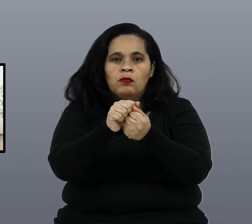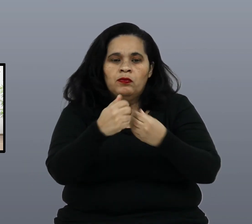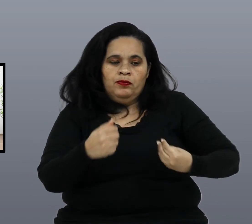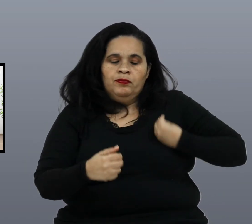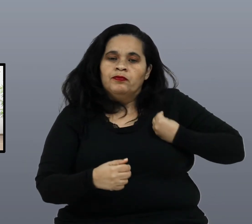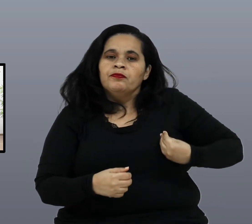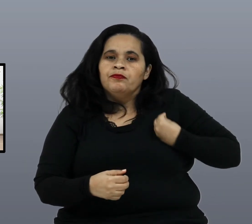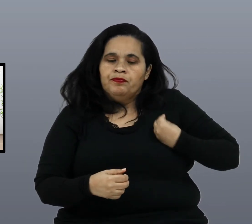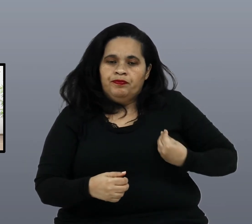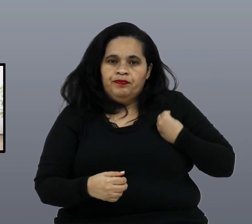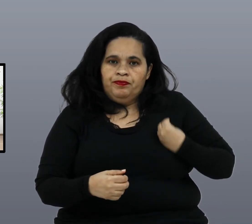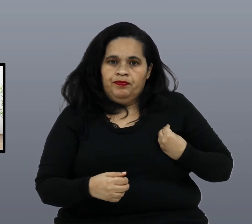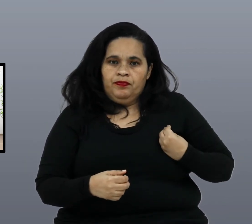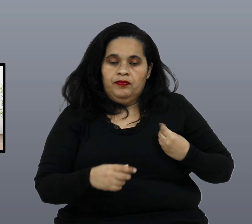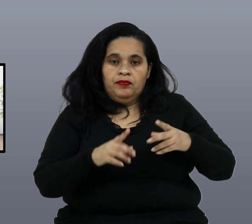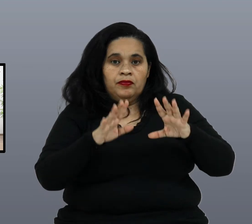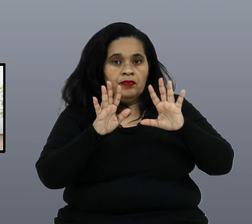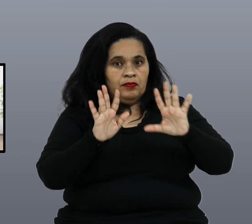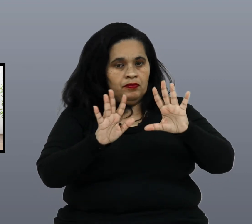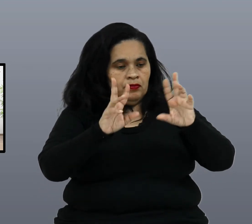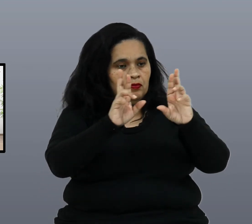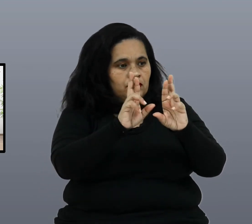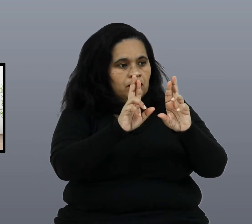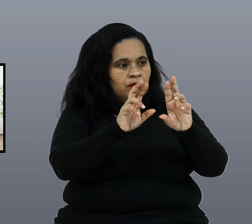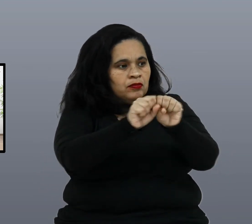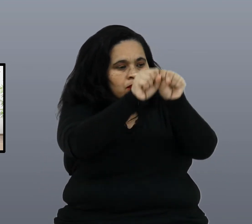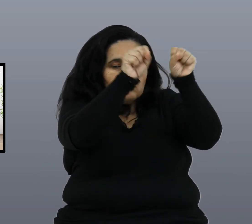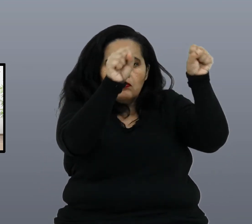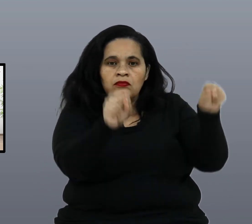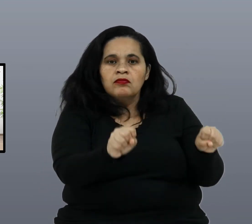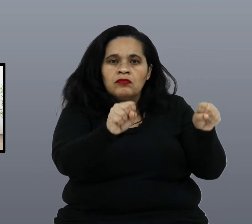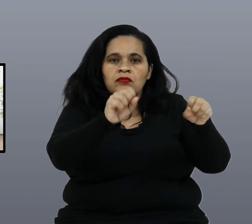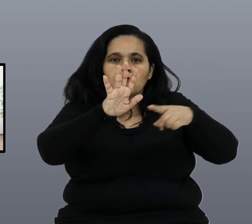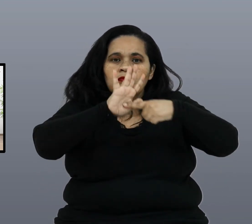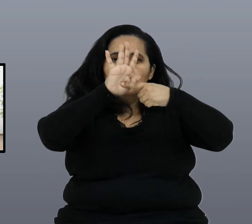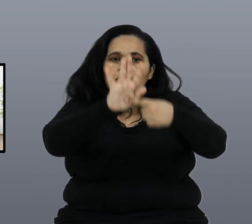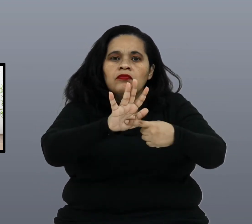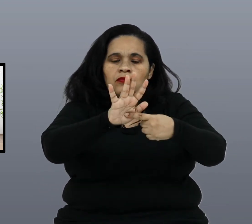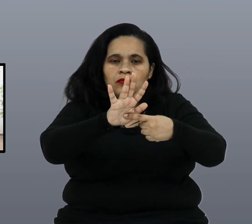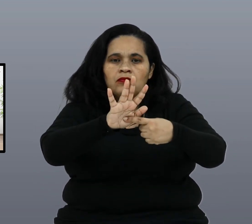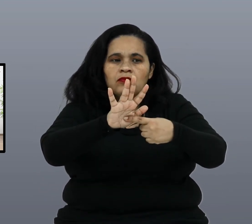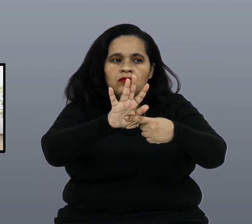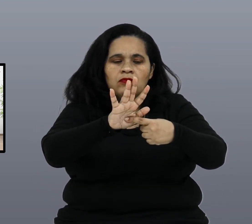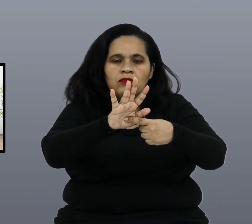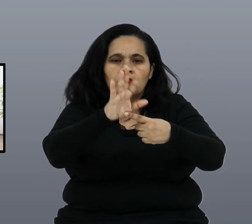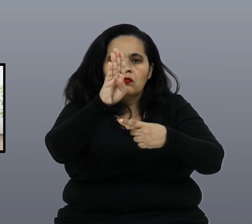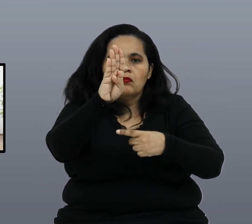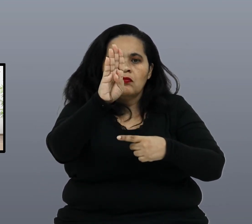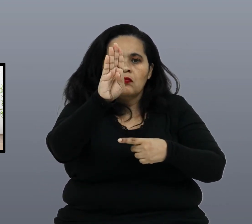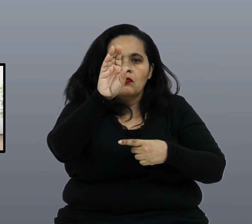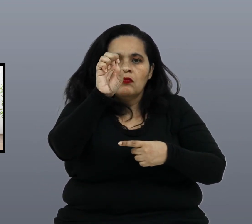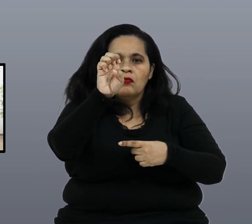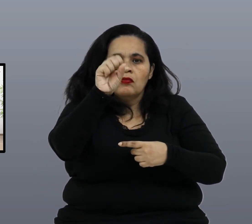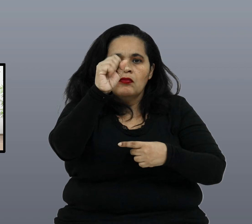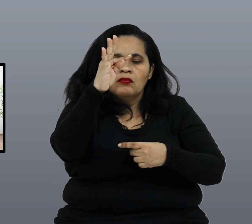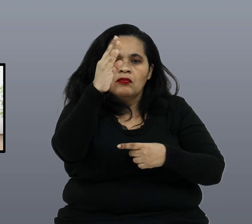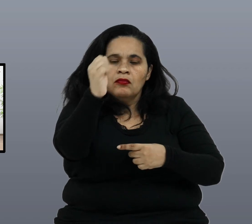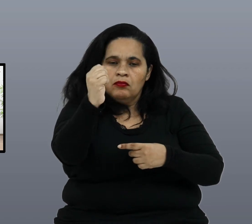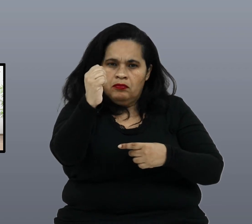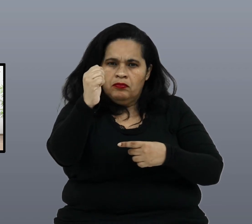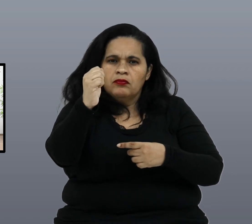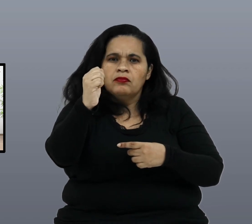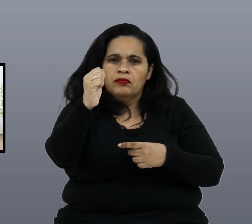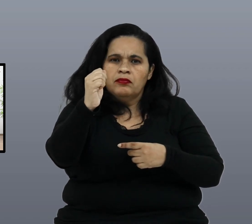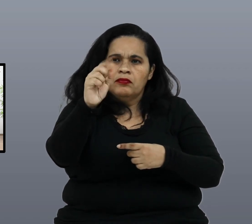Mas esse sistema vai gerar aquele que é a besta personificada, que é